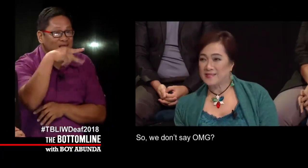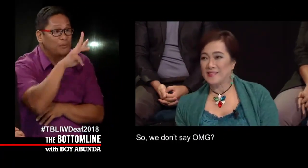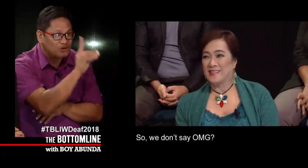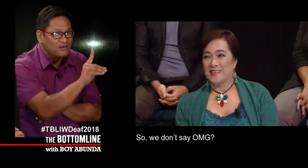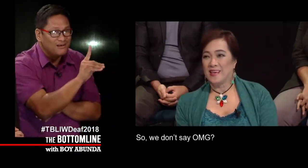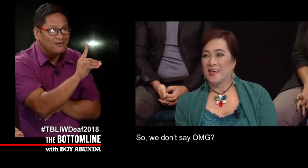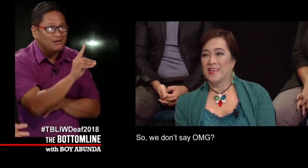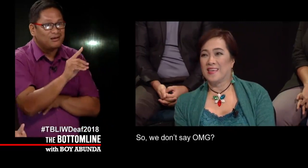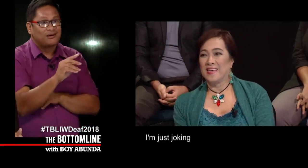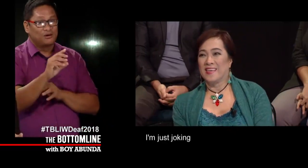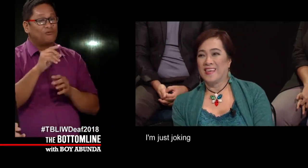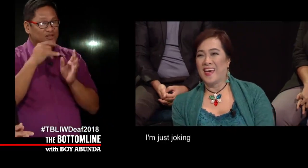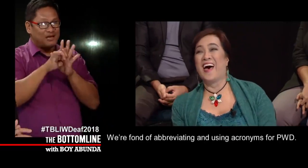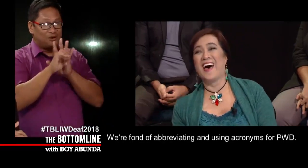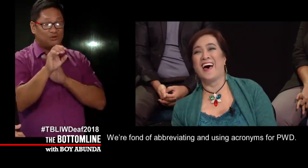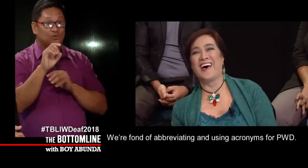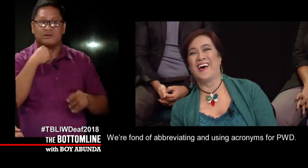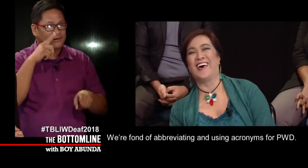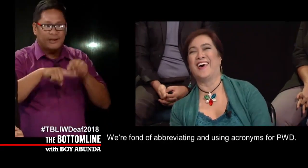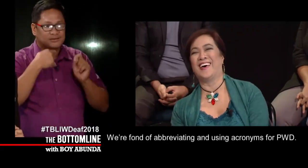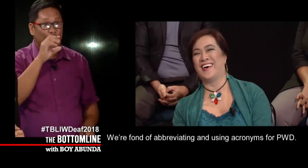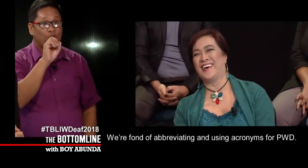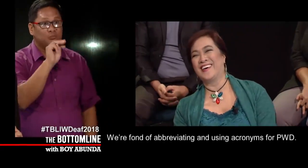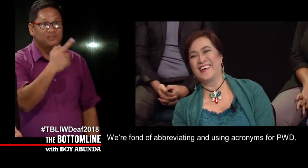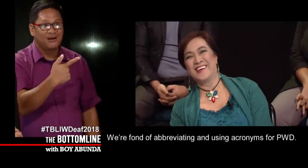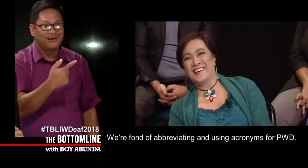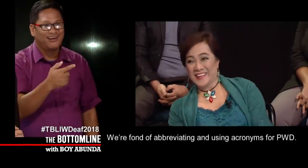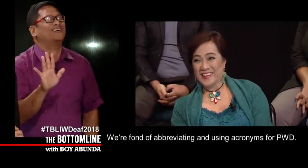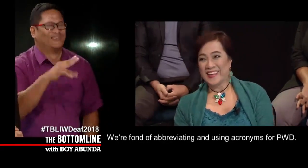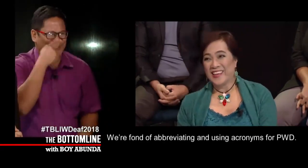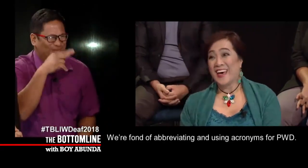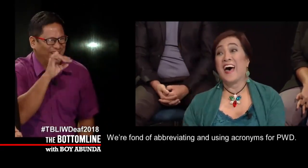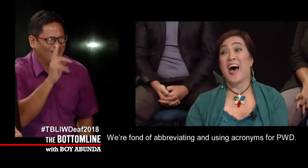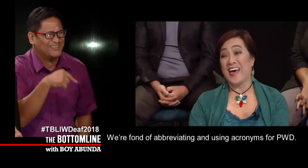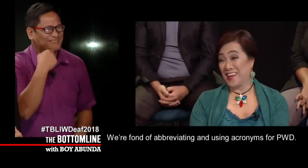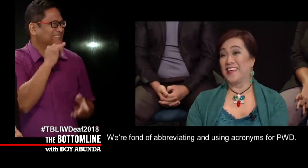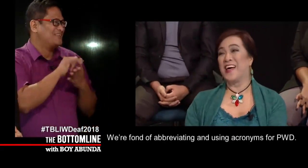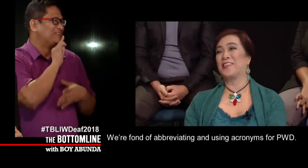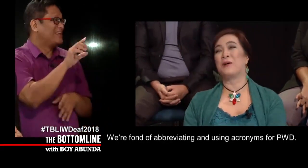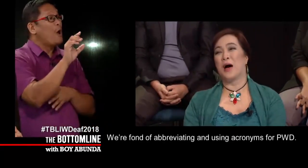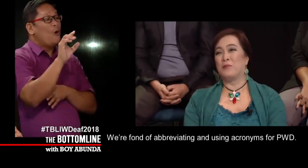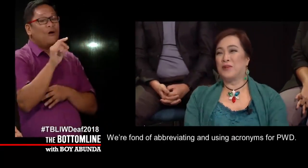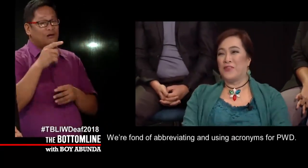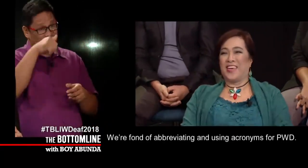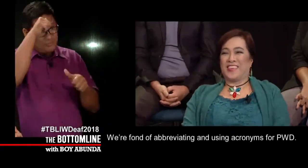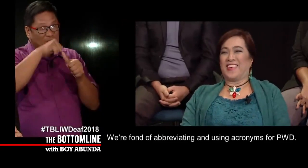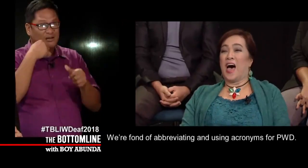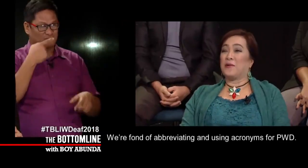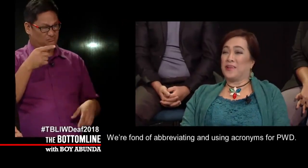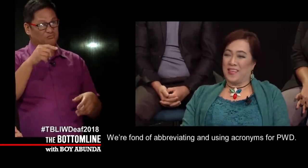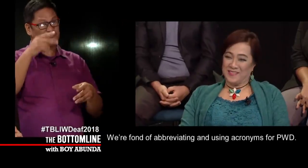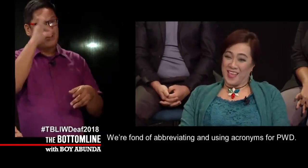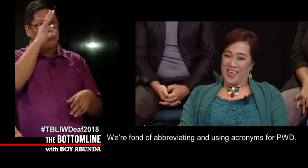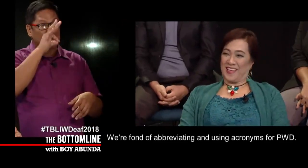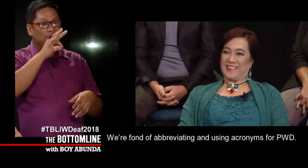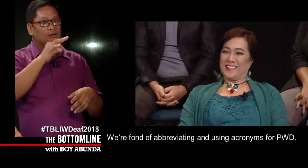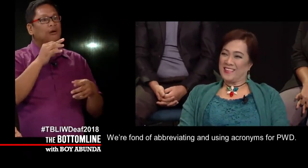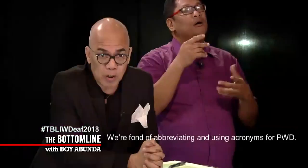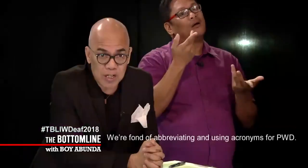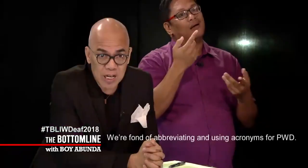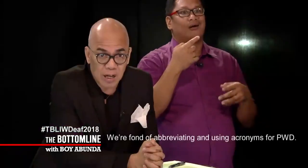So we don't say OMG, and I'm just joking. No, ang hilig pa naman ngayon Ang hiling natin mga mag-abbreviate. acronyms, di ba?